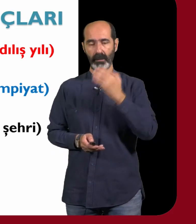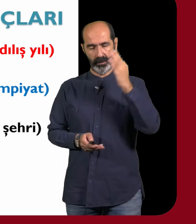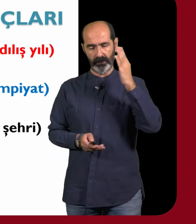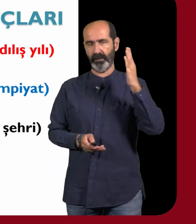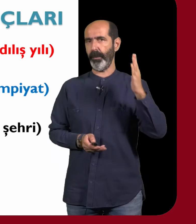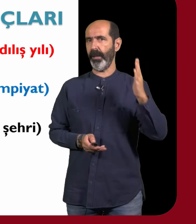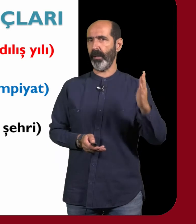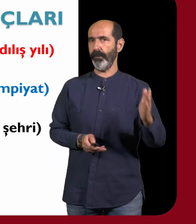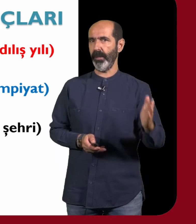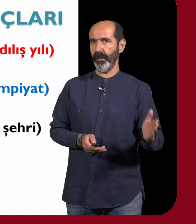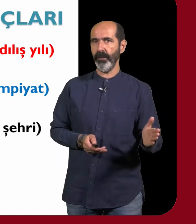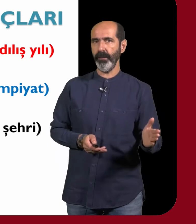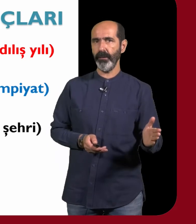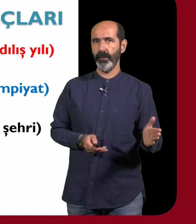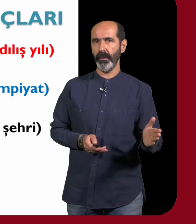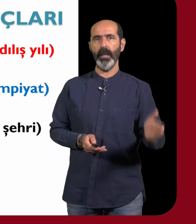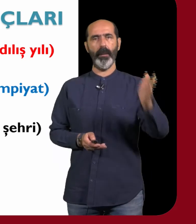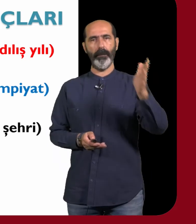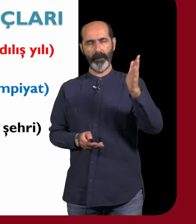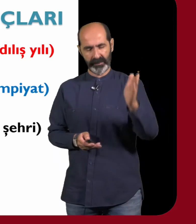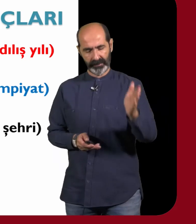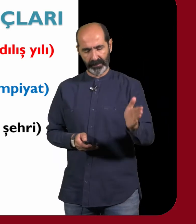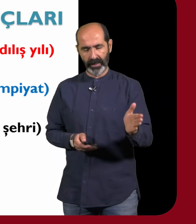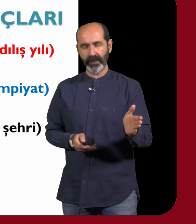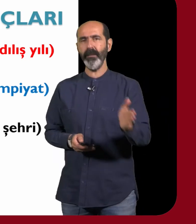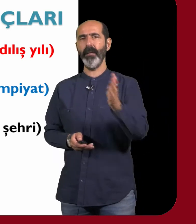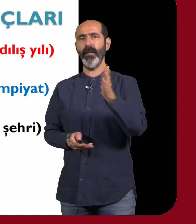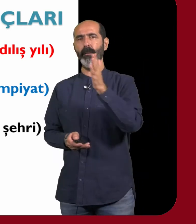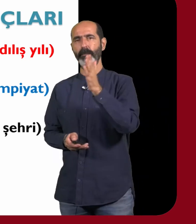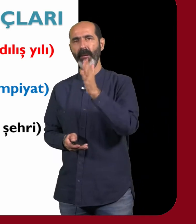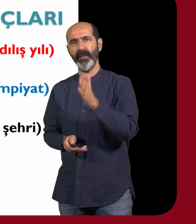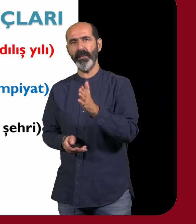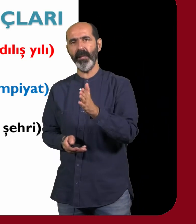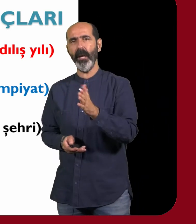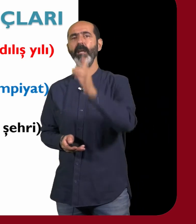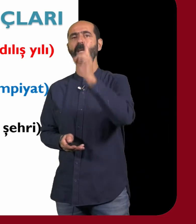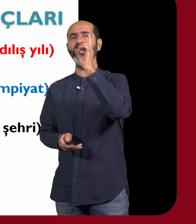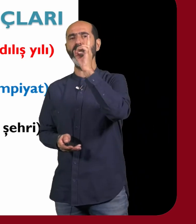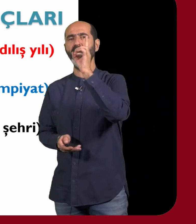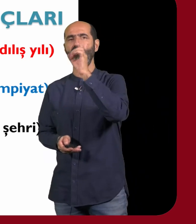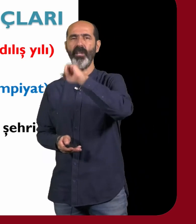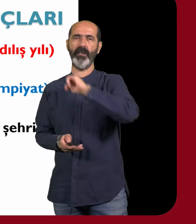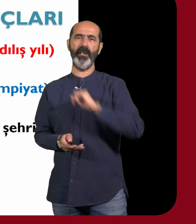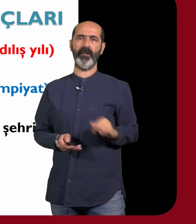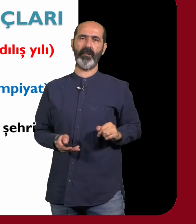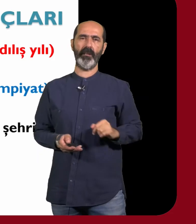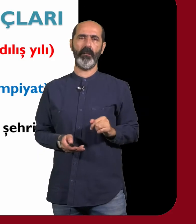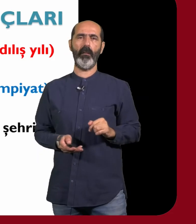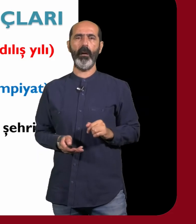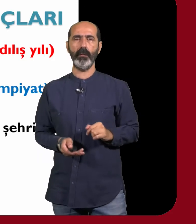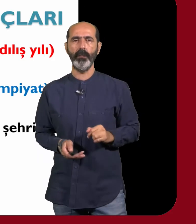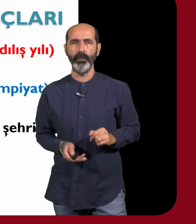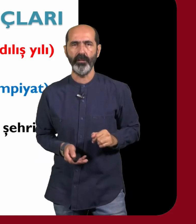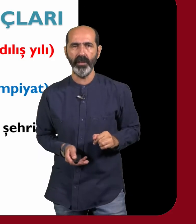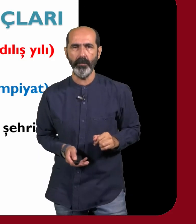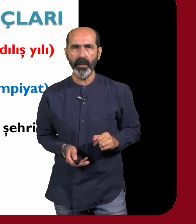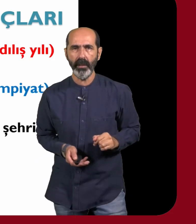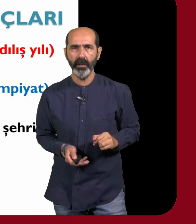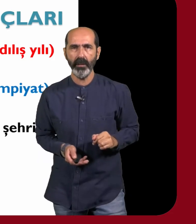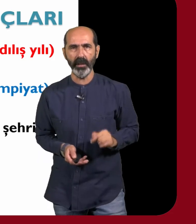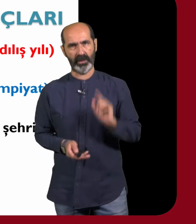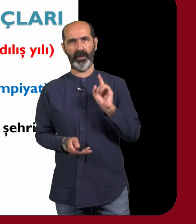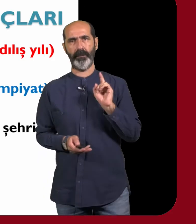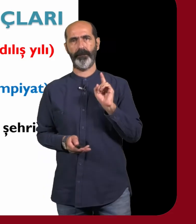esas alır Hz Peygamberin Mekke'den Medine'ye hicreti ne satılır